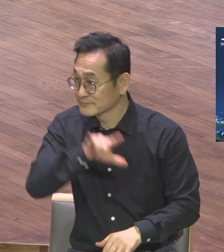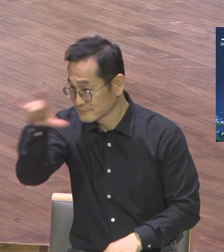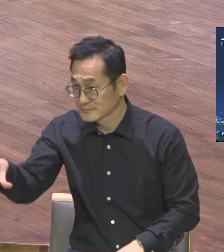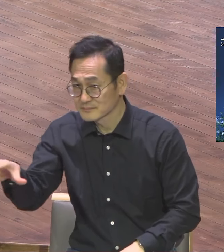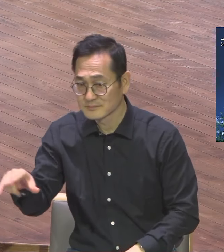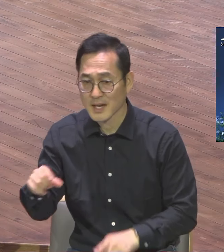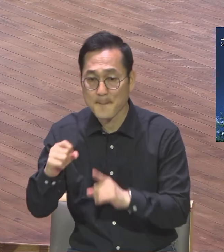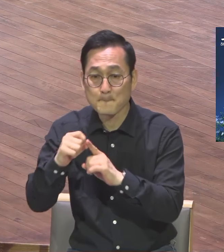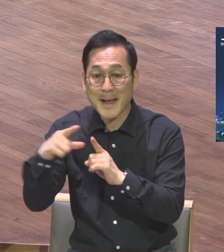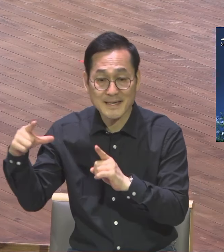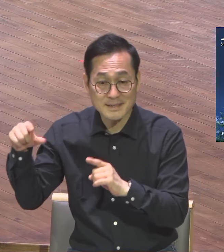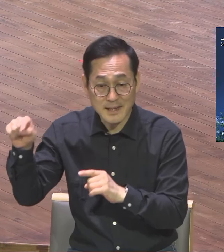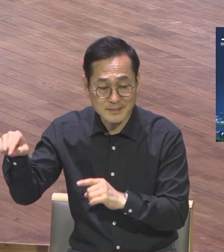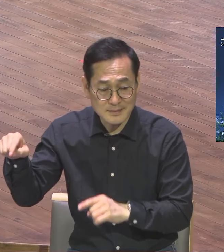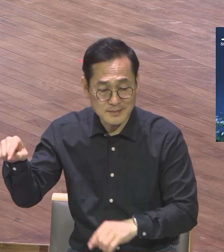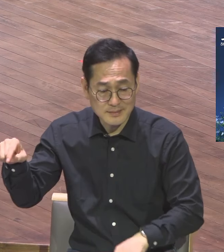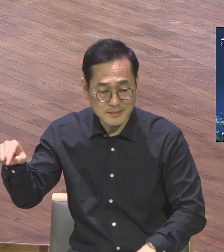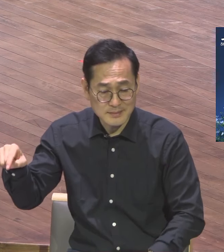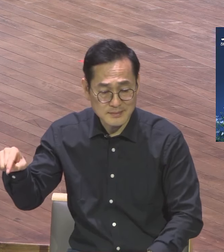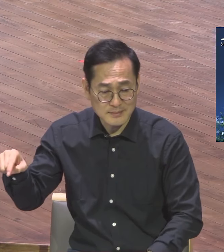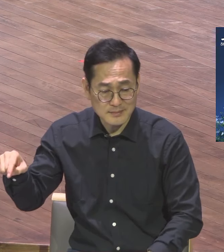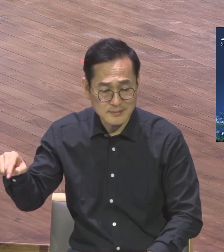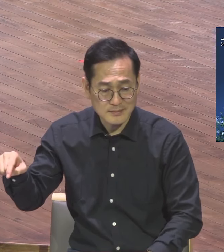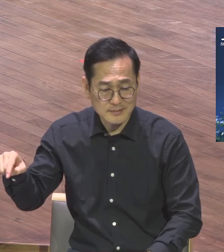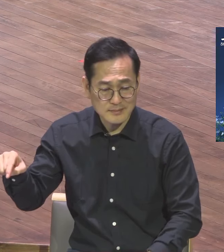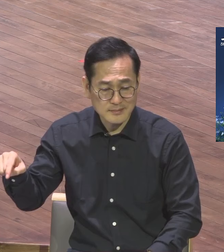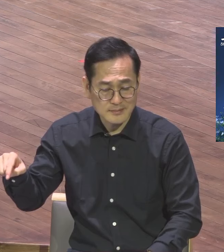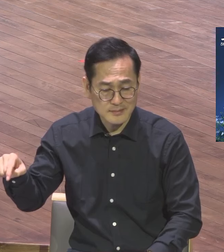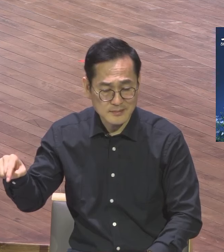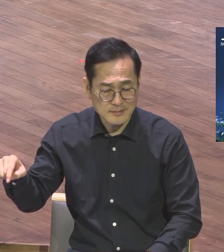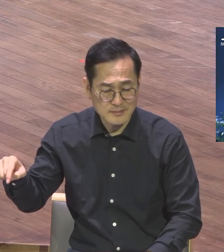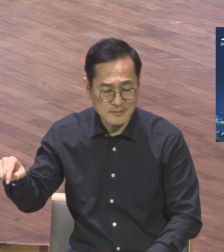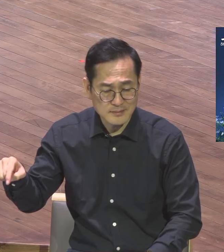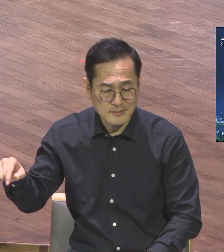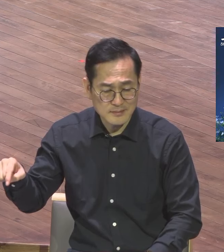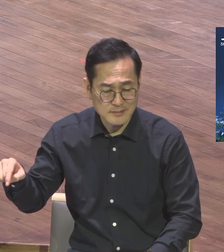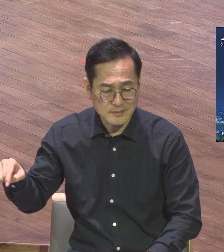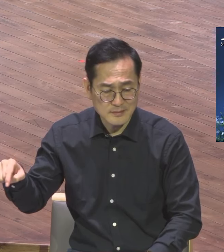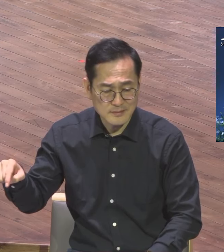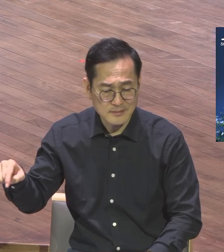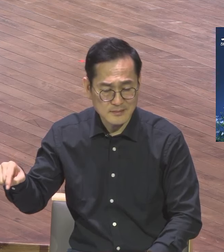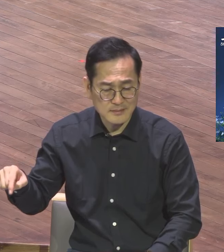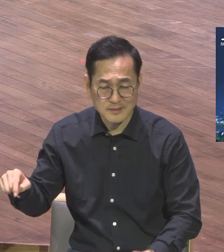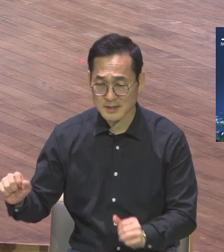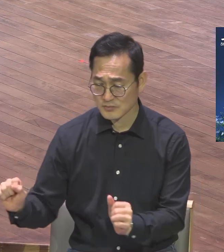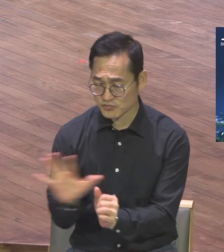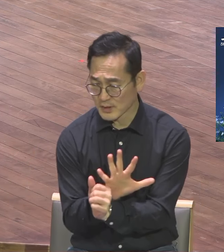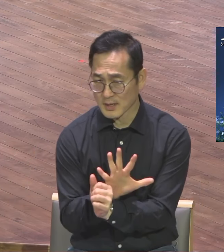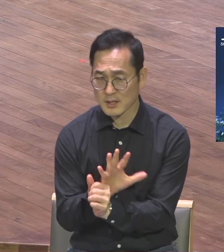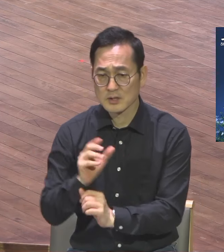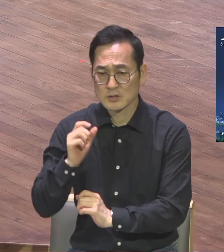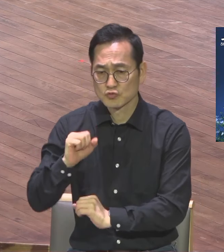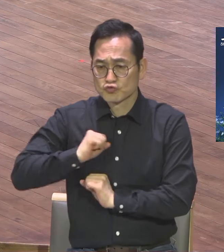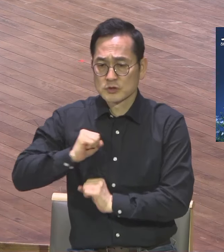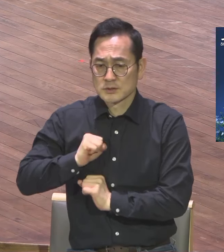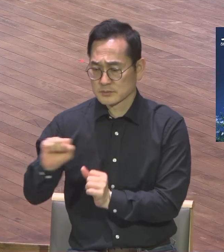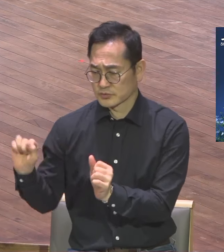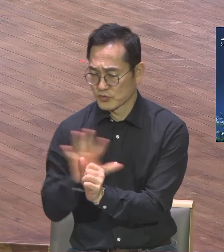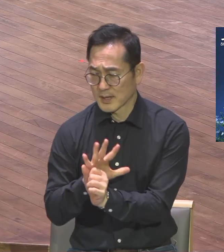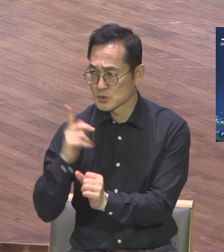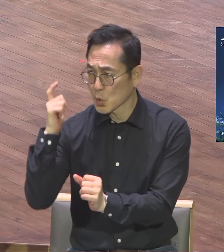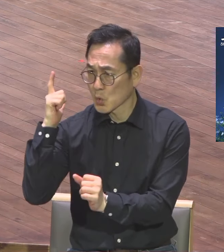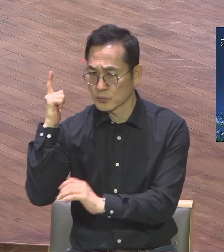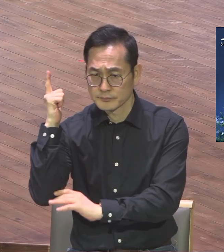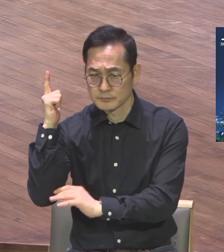여러분 사진 보지만 총을 들고 내 주위를 있었단 말이에요. 그 주위에 군인들이 막 그 경원들이 다 끝까지 있었단 말이에요.